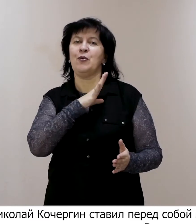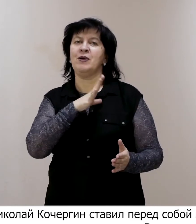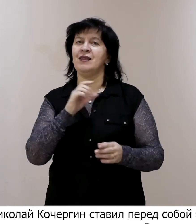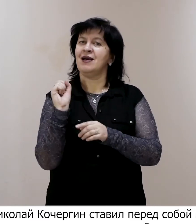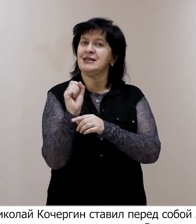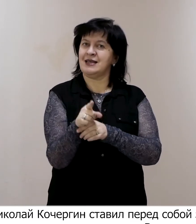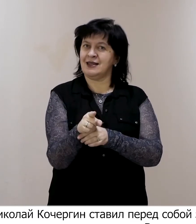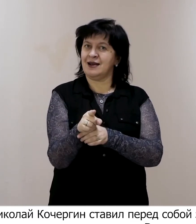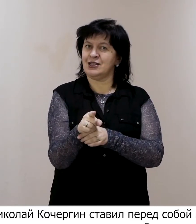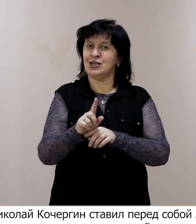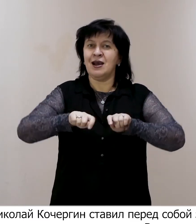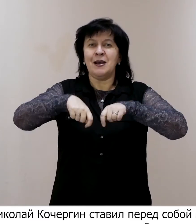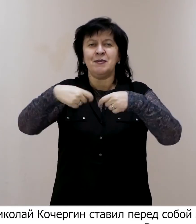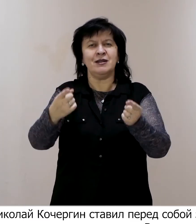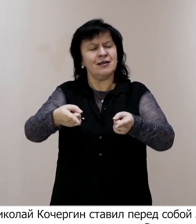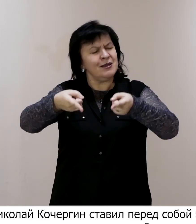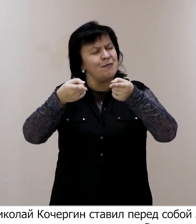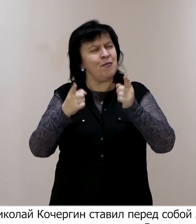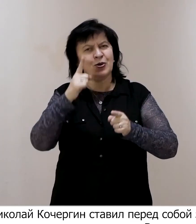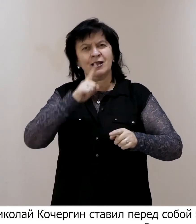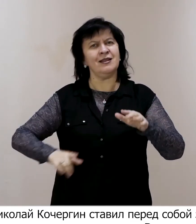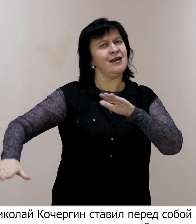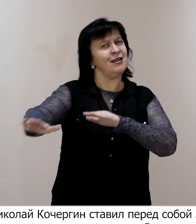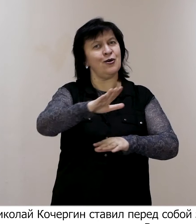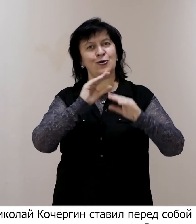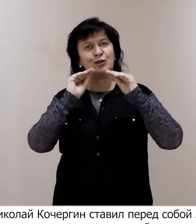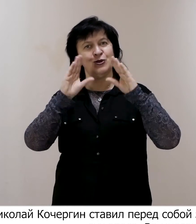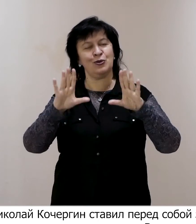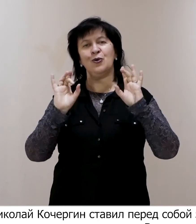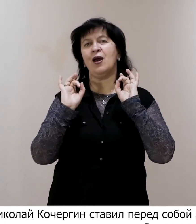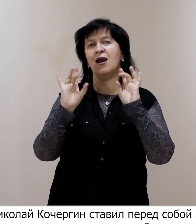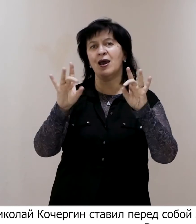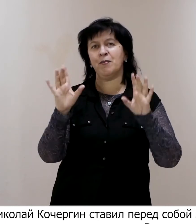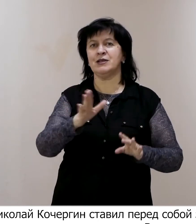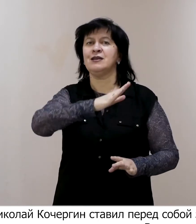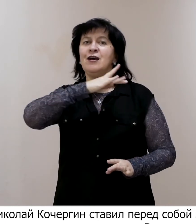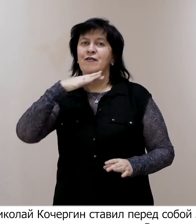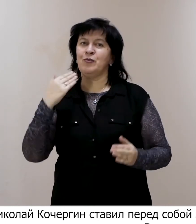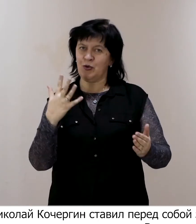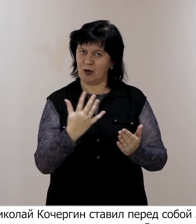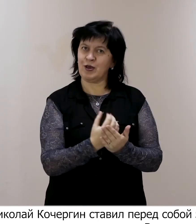передать подлинно народный дух эпоса во многом ему это удалось